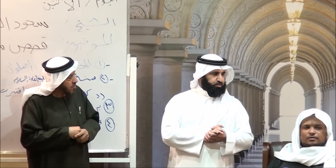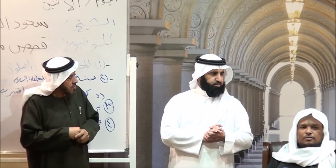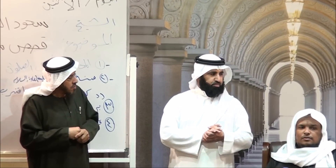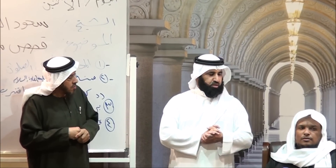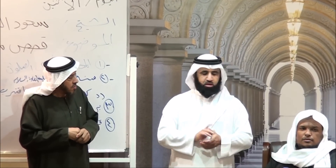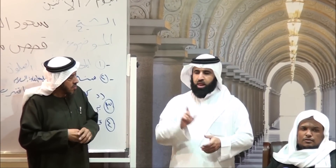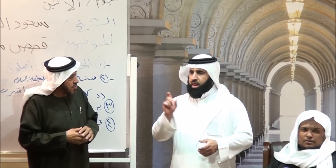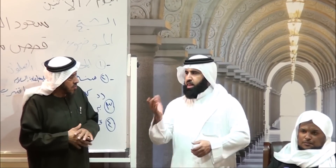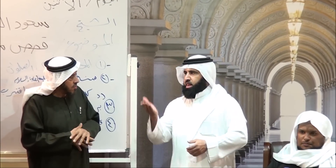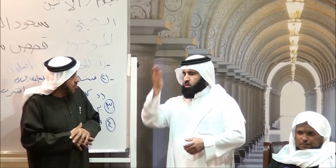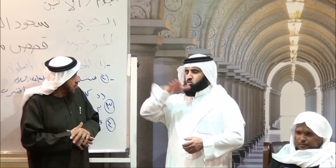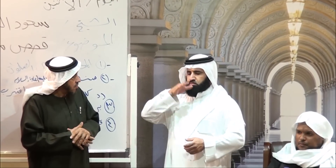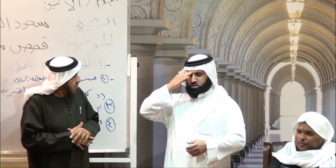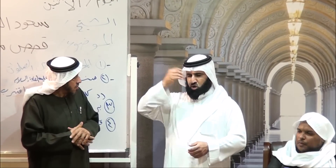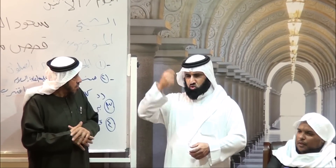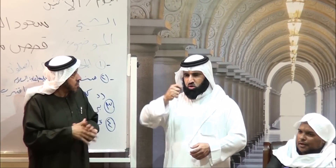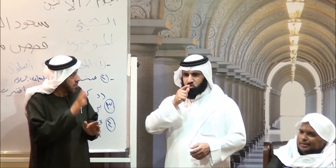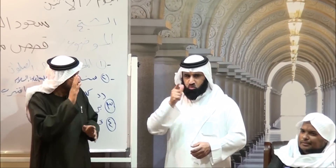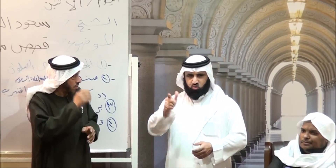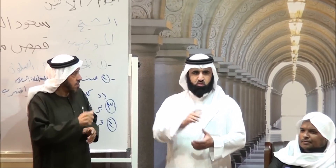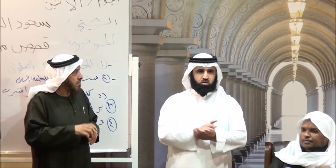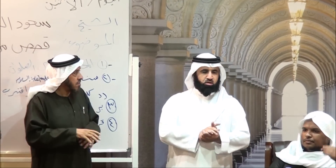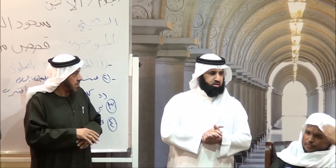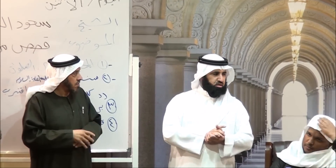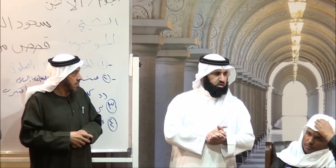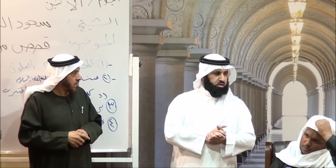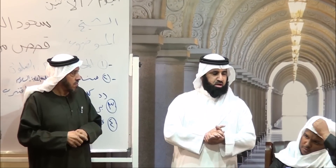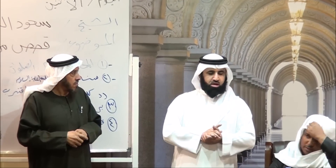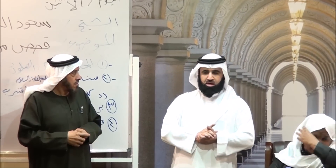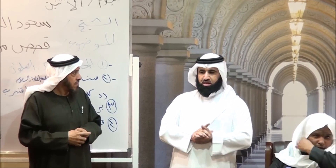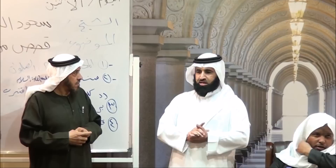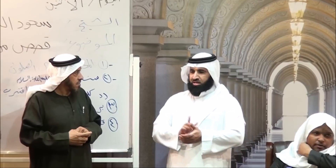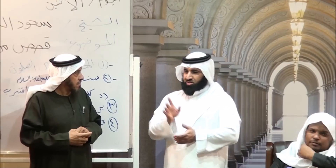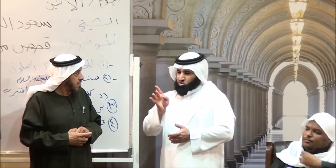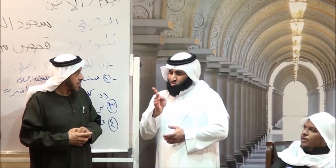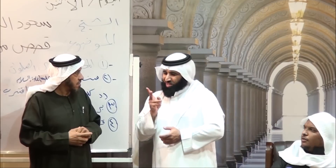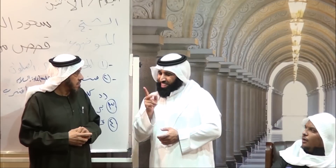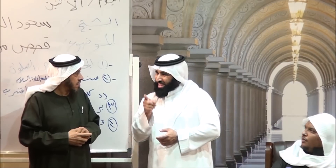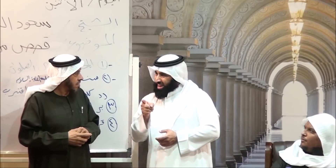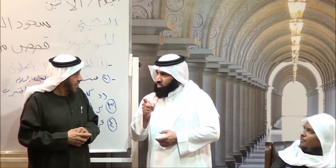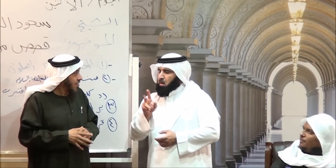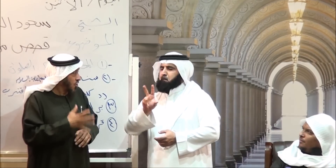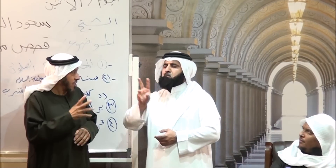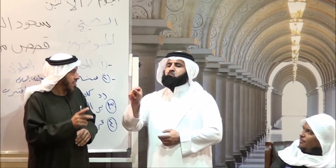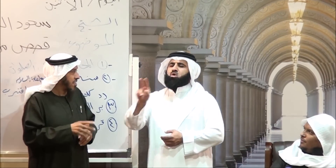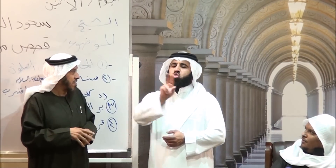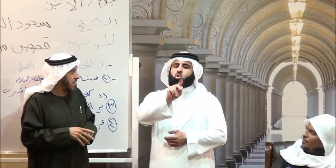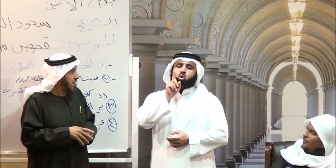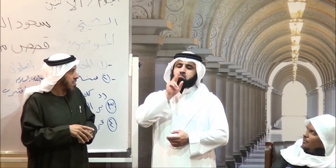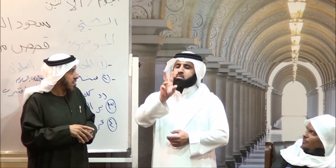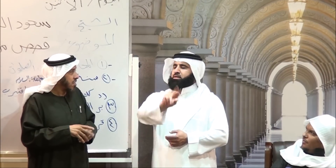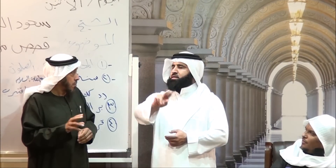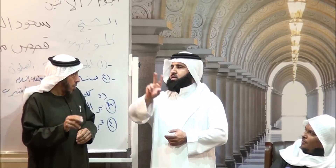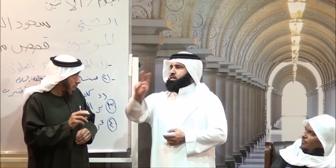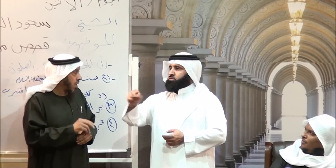أيه. النبي عليه الصلاة والسلام يقول الخالة في منزلة الأم.